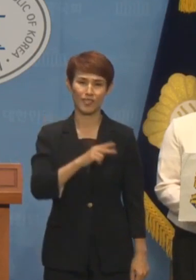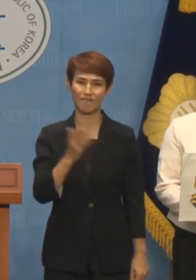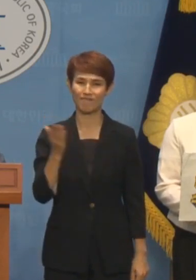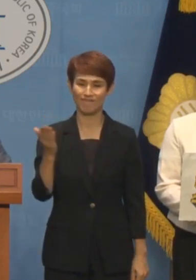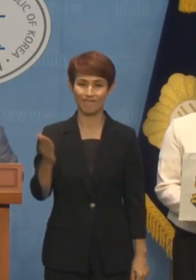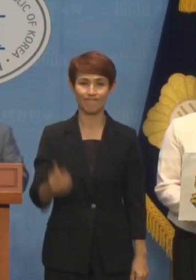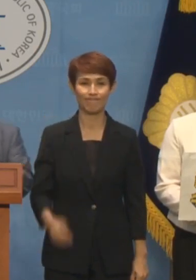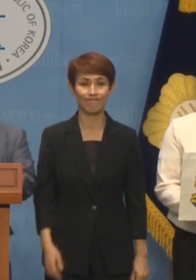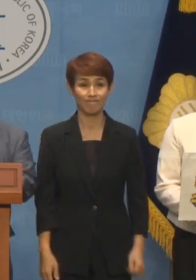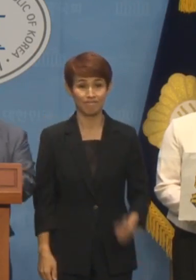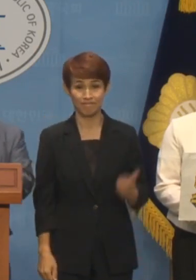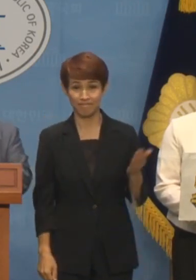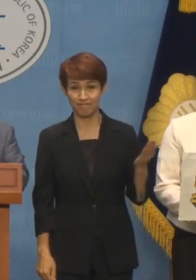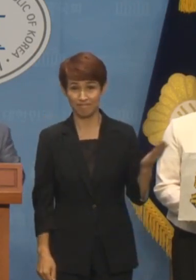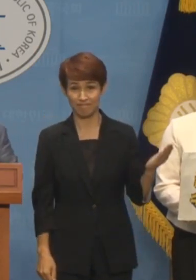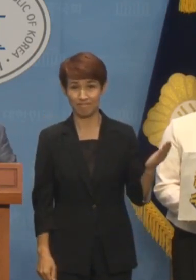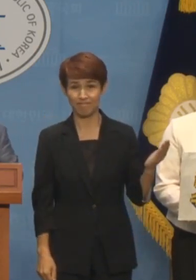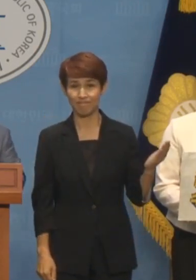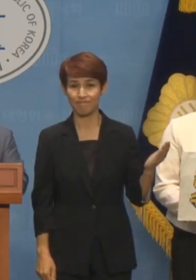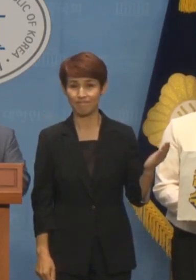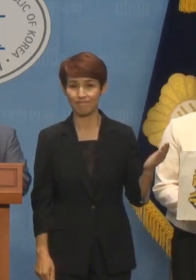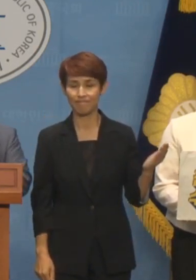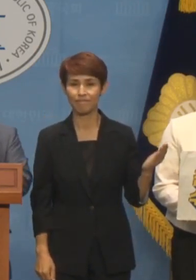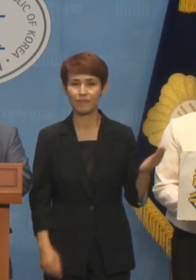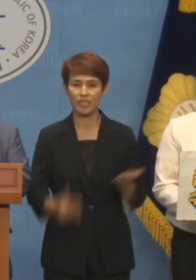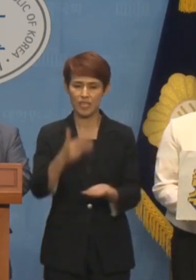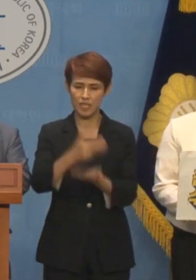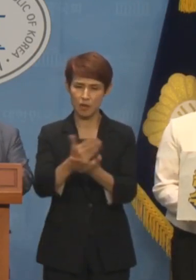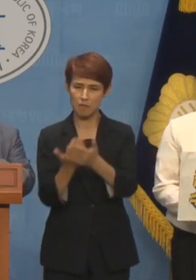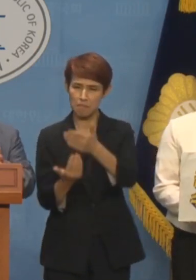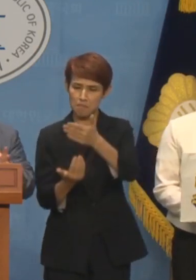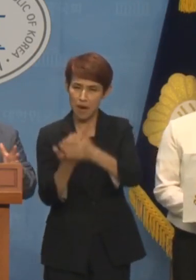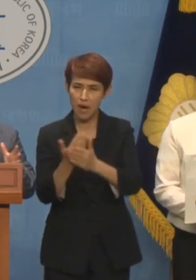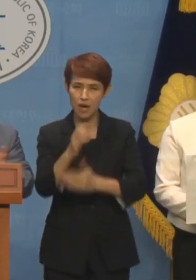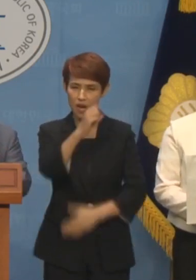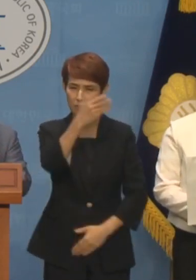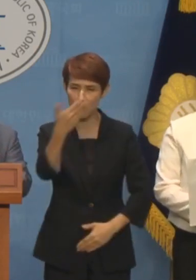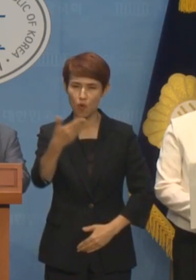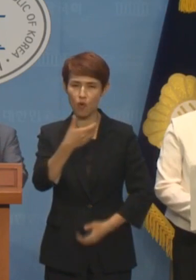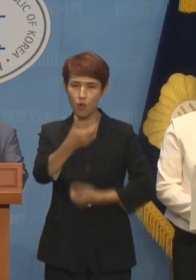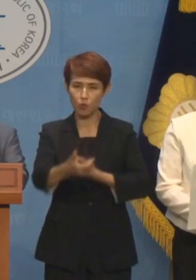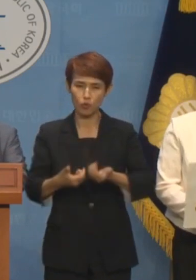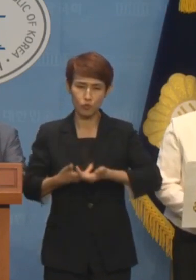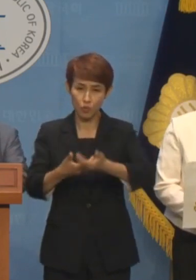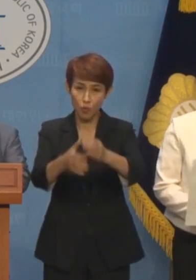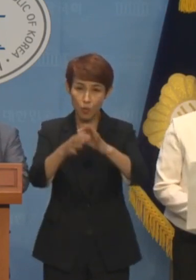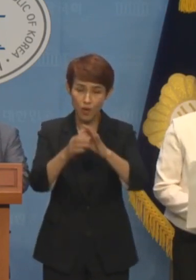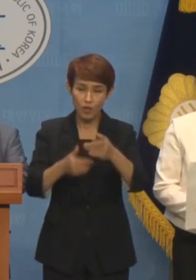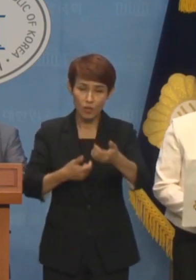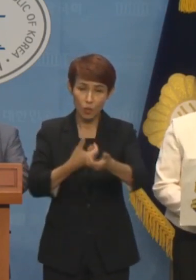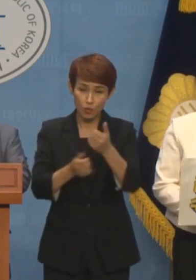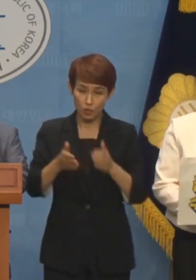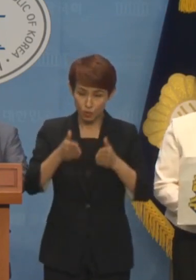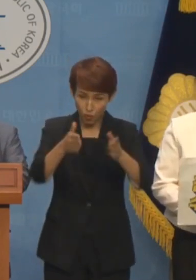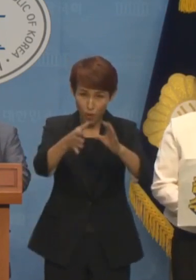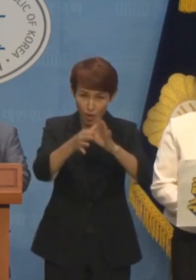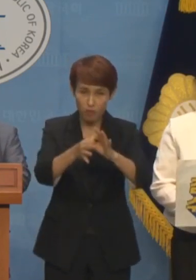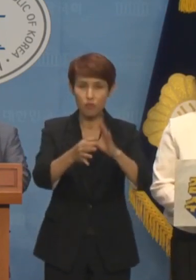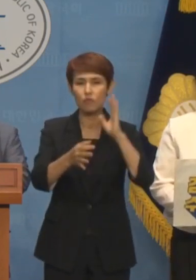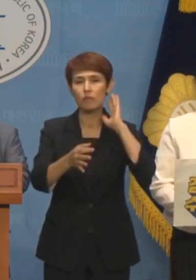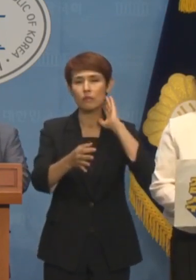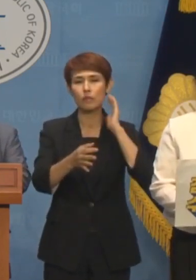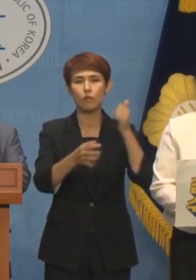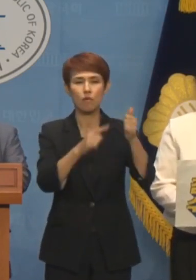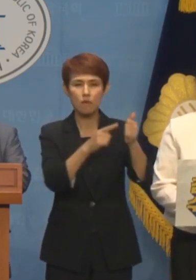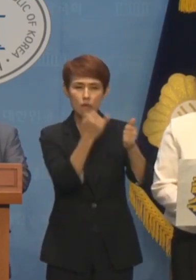맨 왼쪽에 그 이후에 이제 이태원 참사, 양평고속도로 이런 게 전부 다 윤석열, 김건희 정권 핵심